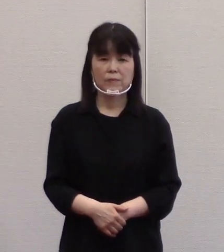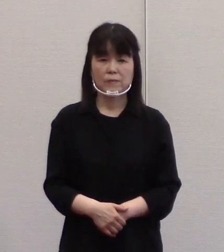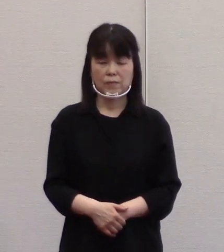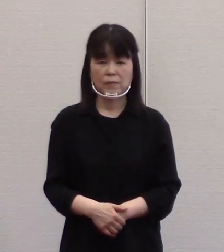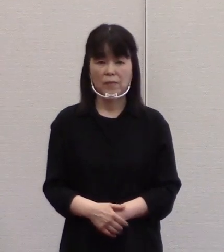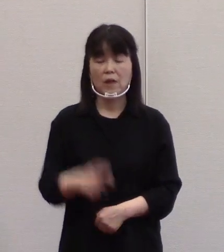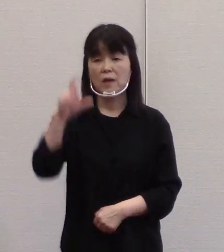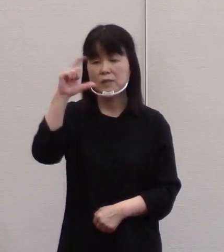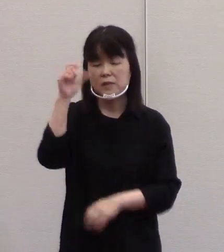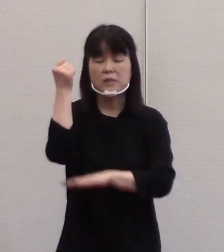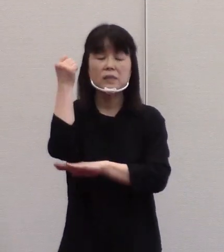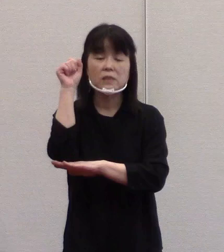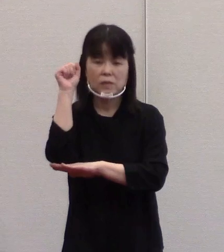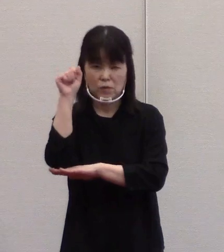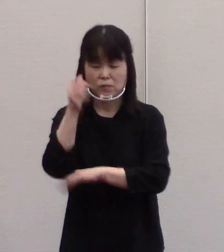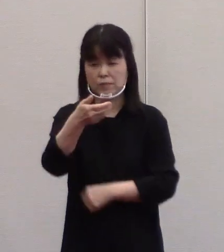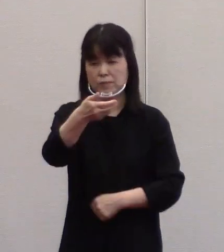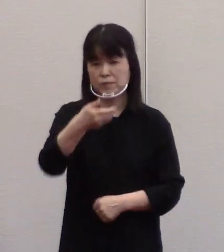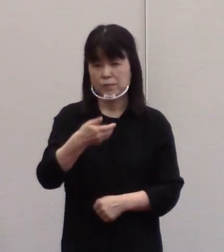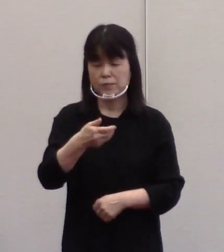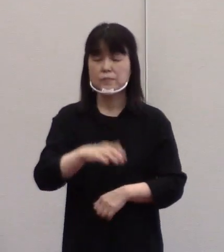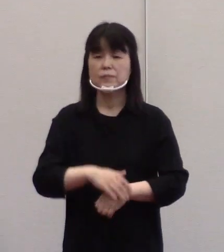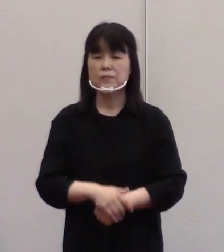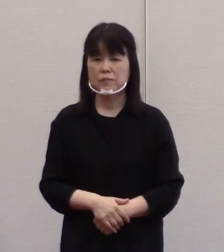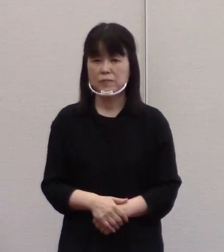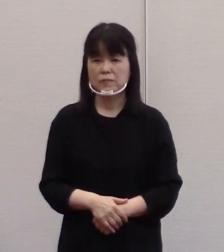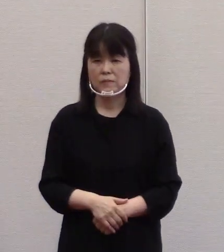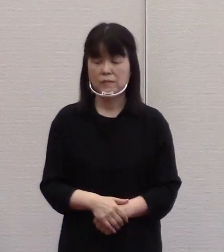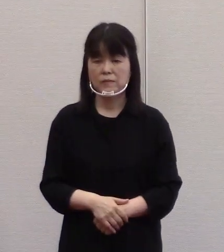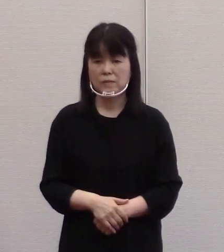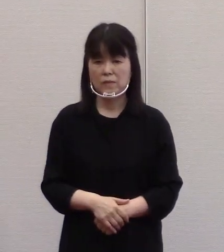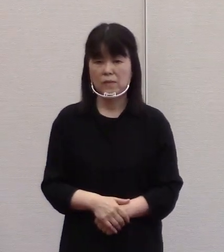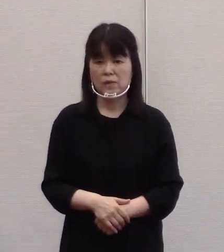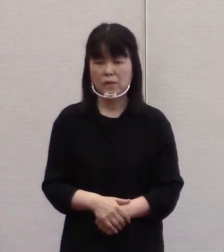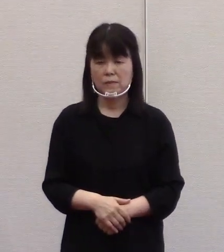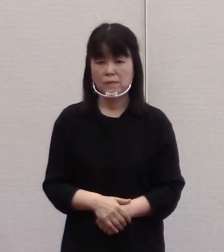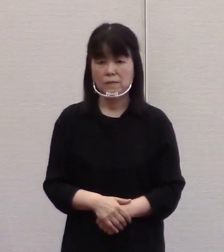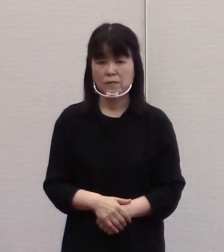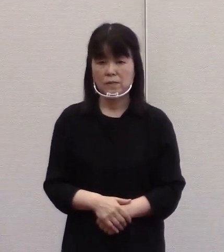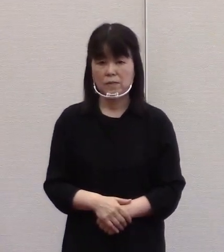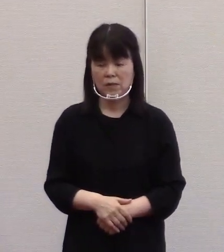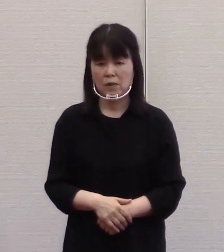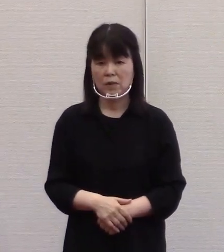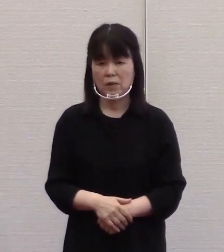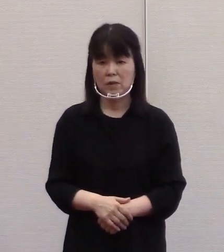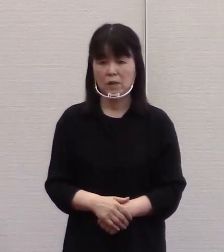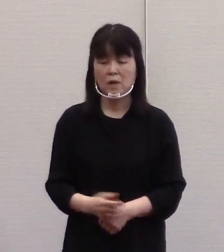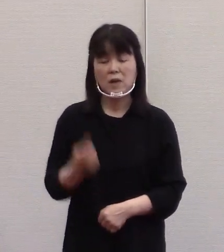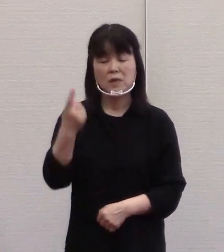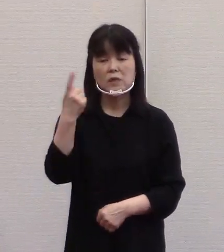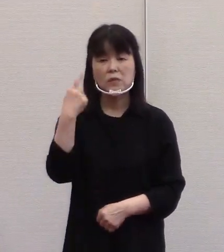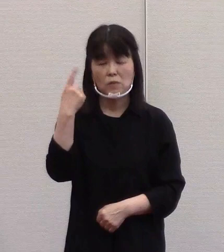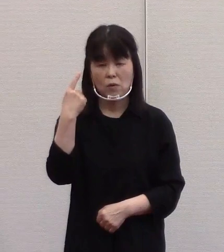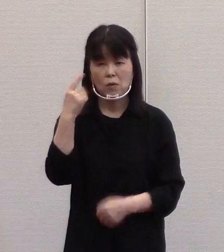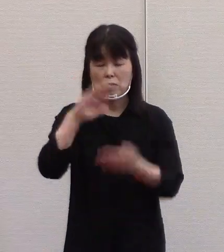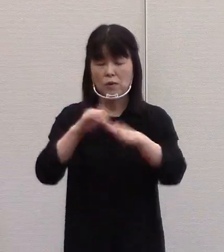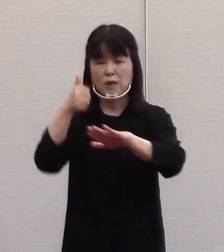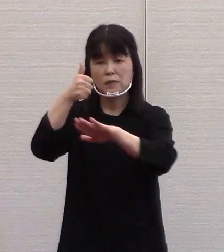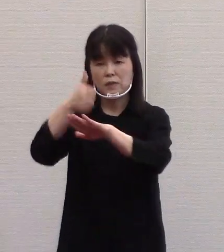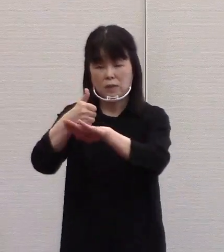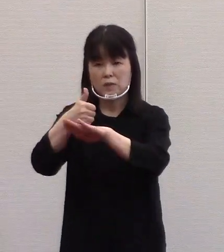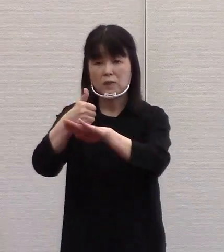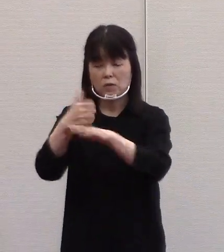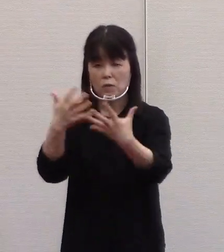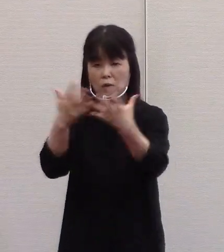日日新聞の松原です。市長、昨日の会見の方は、どのような方法で見られたんでし